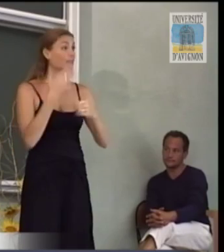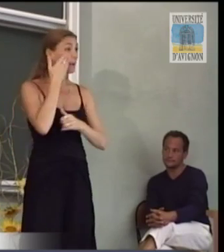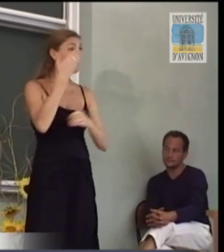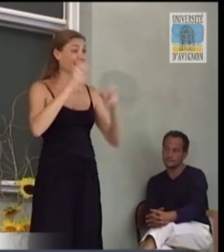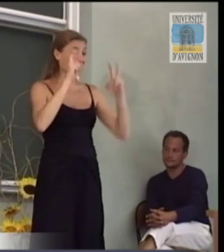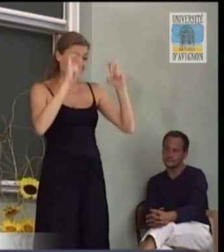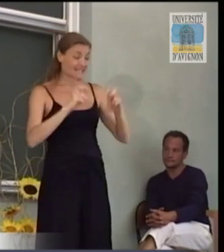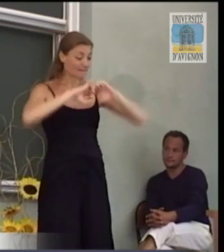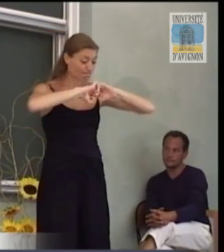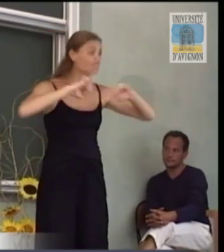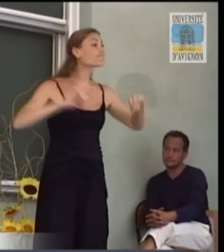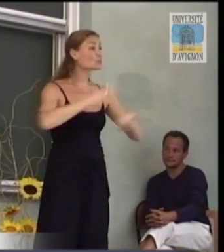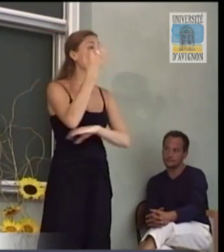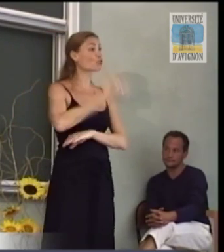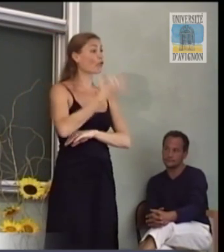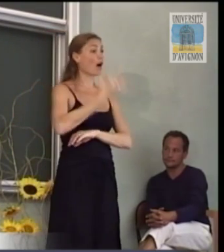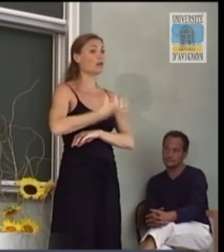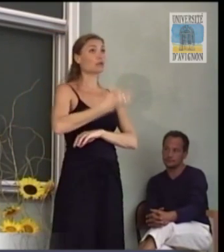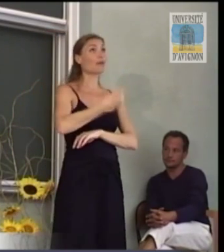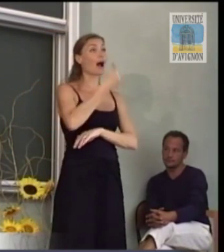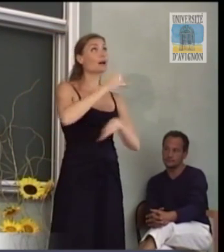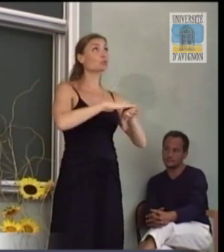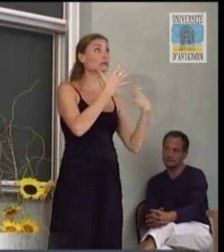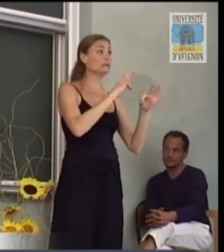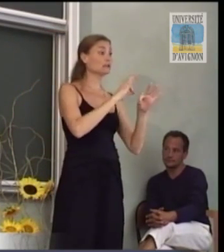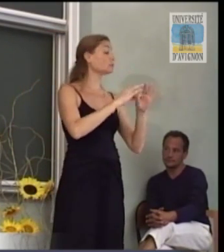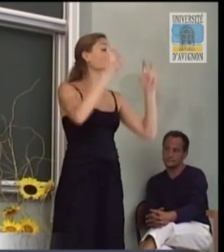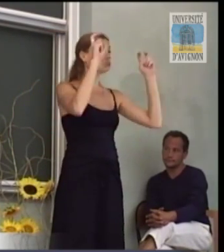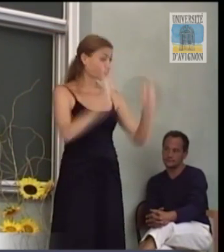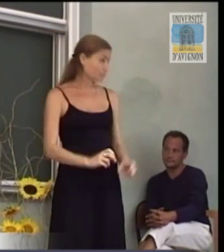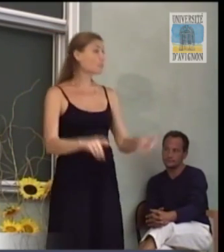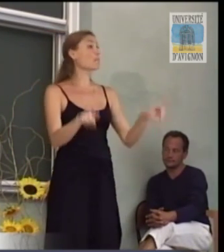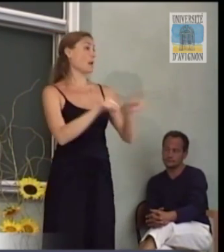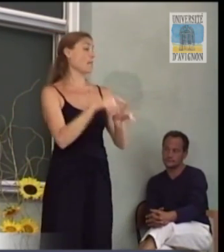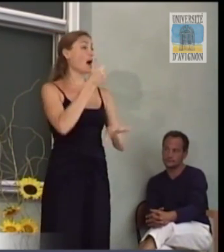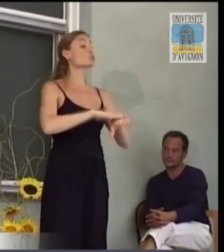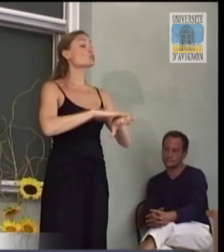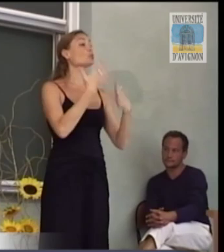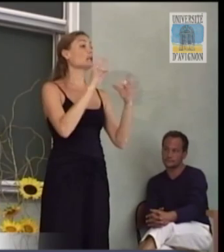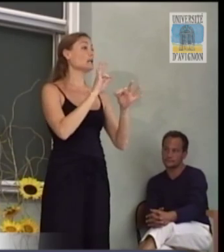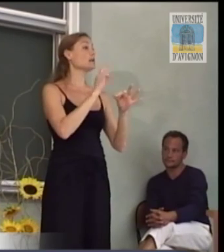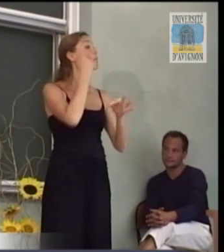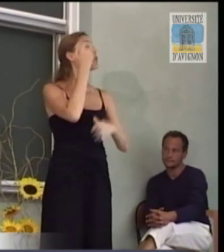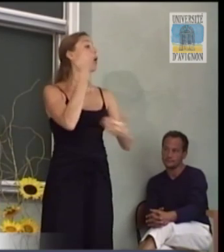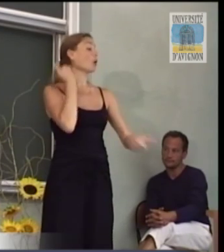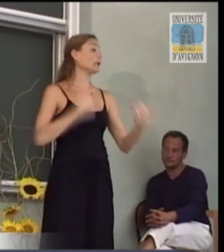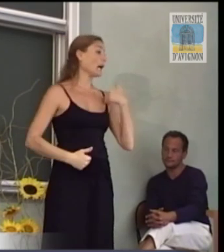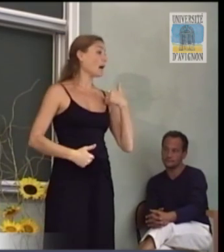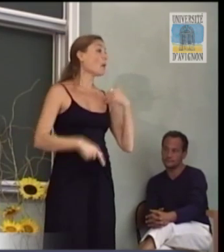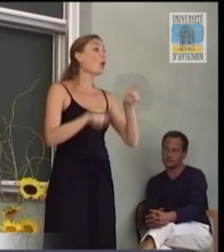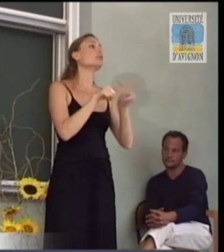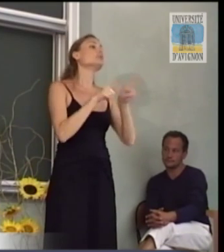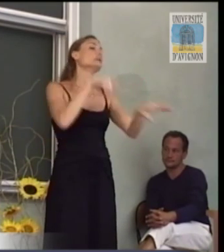cette proportion de 1 Français sur 10 va se réduire d'autant que l'on sait qu'une grande partie est en